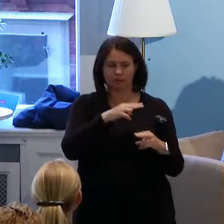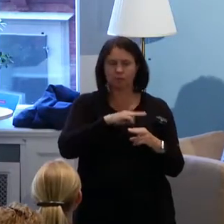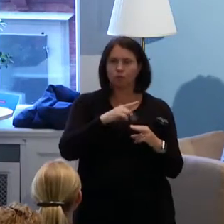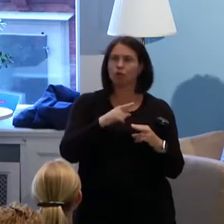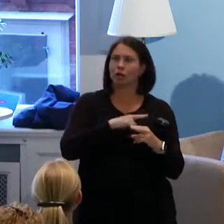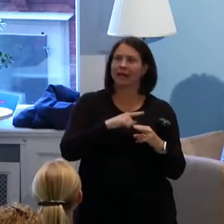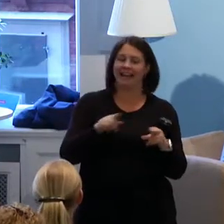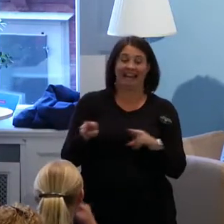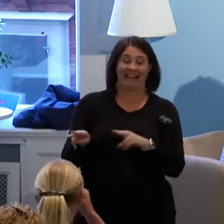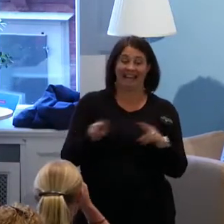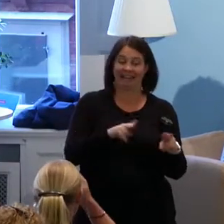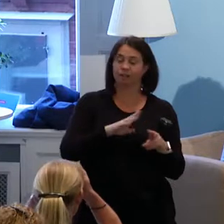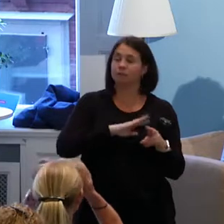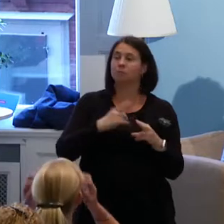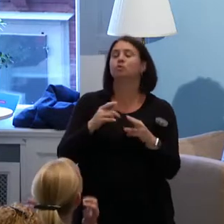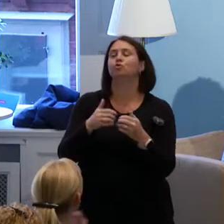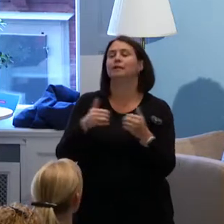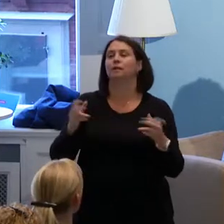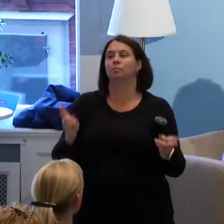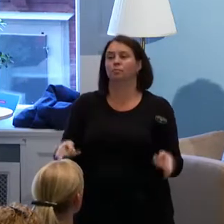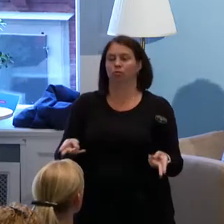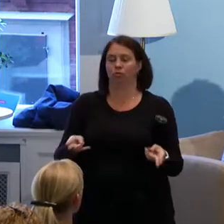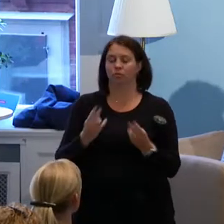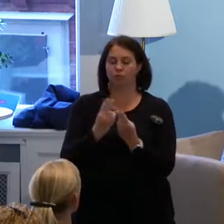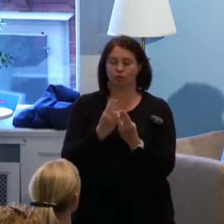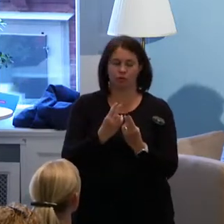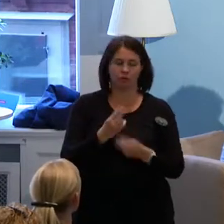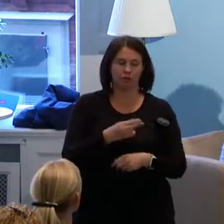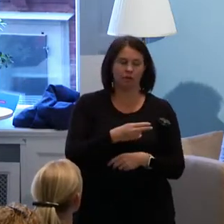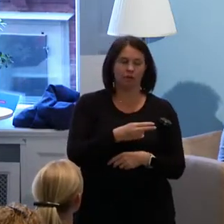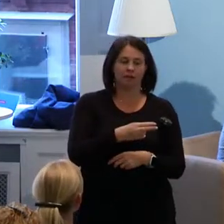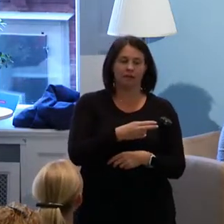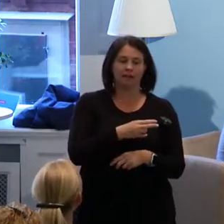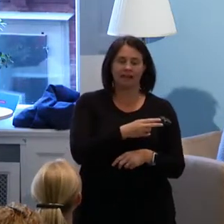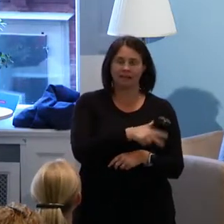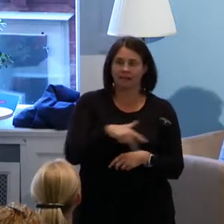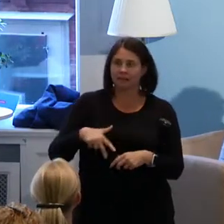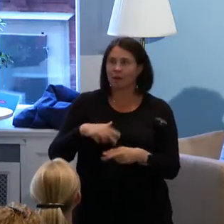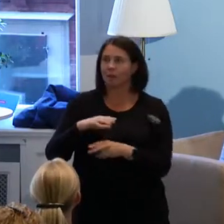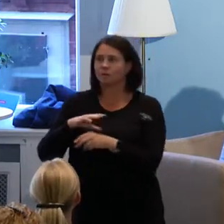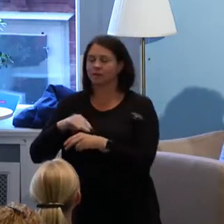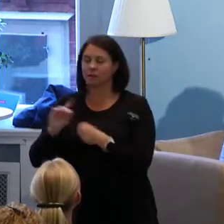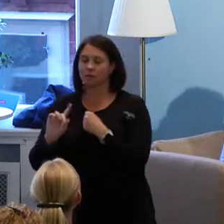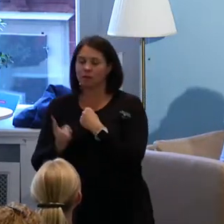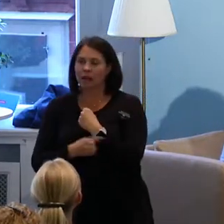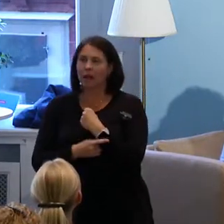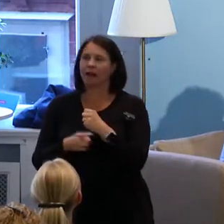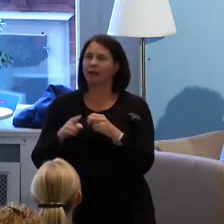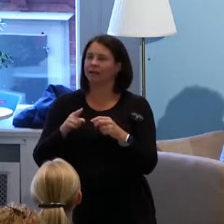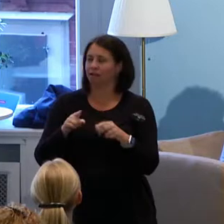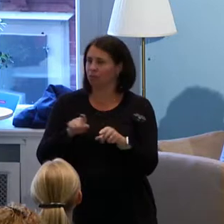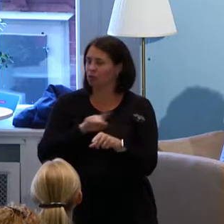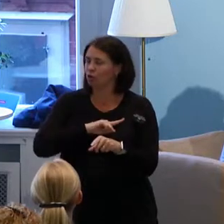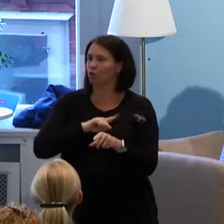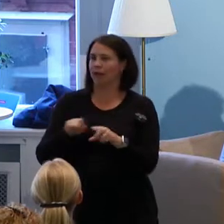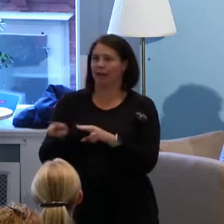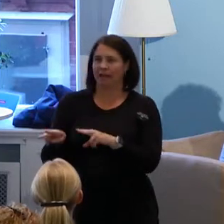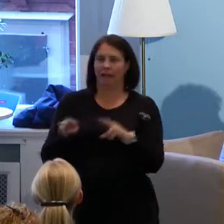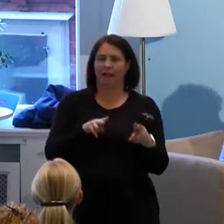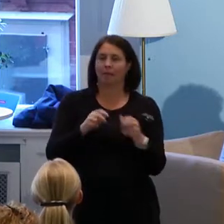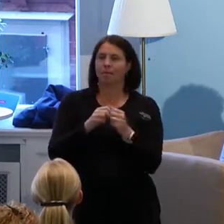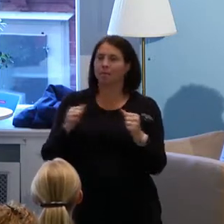det finns också väldigt stora skillnader. Så att de svenska och danska modellerna liknar varandra, de har vuxit fram över 100 års tid. Men det